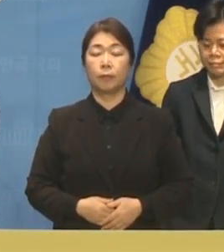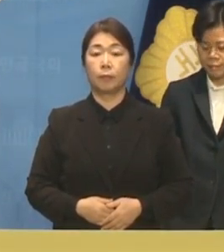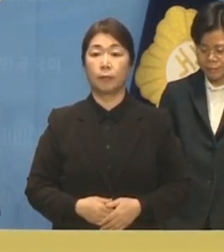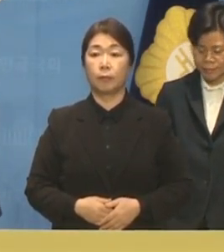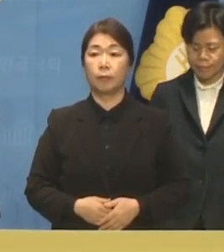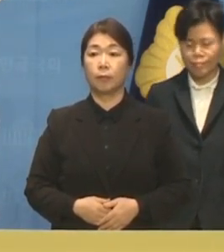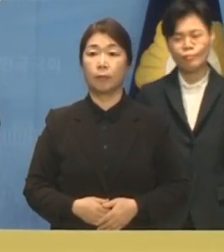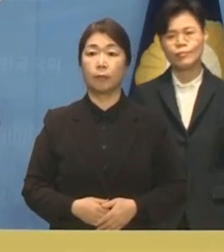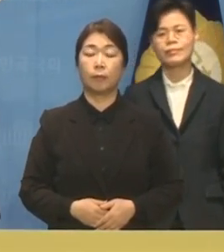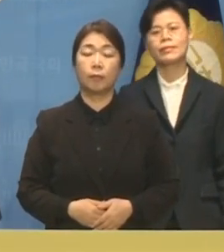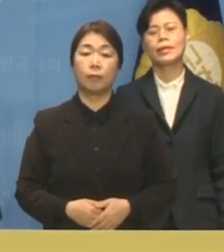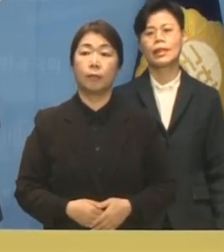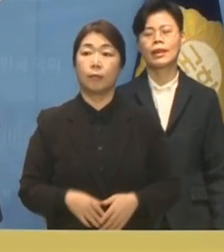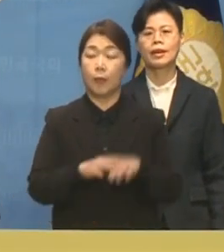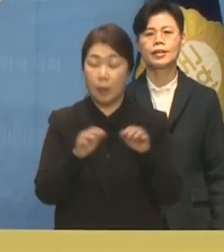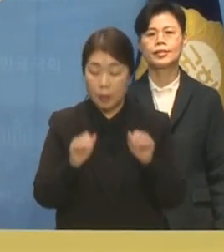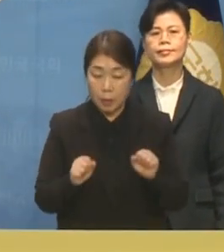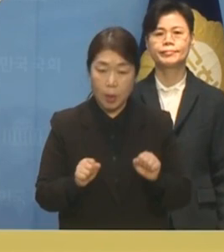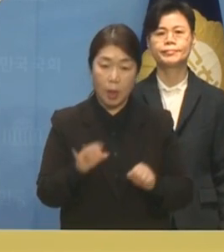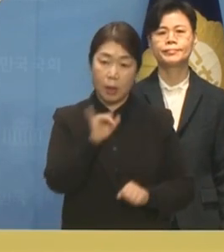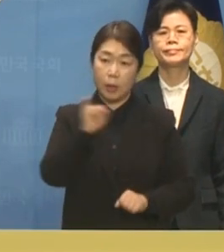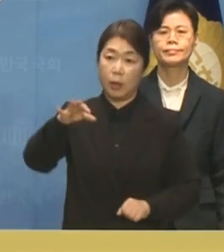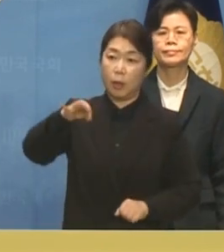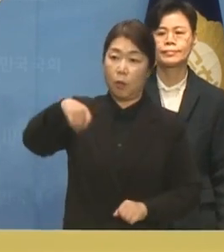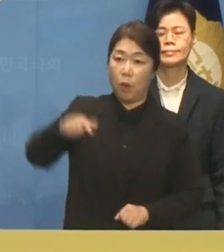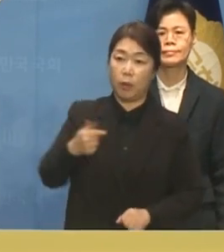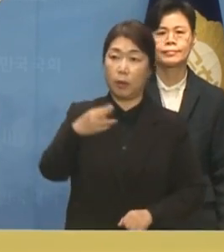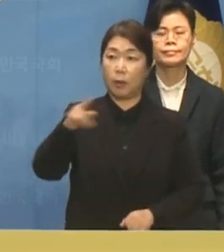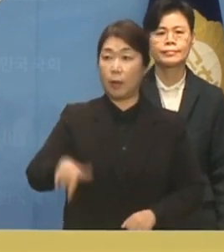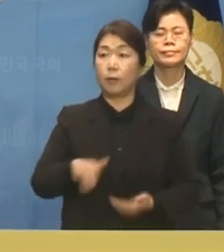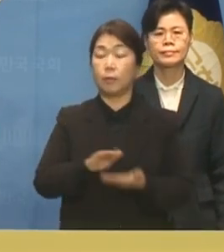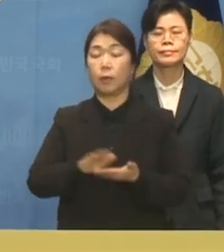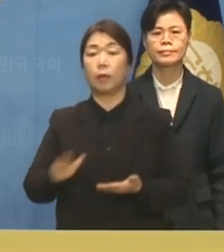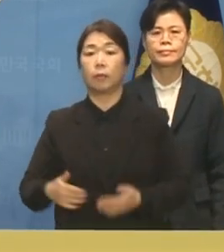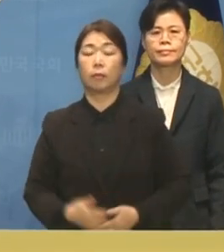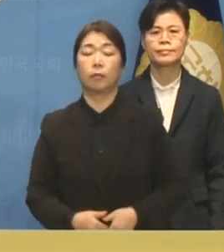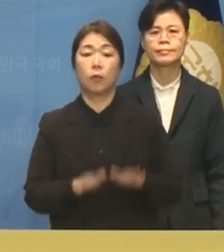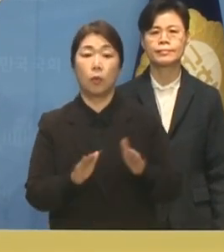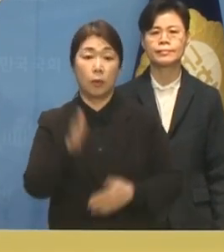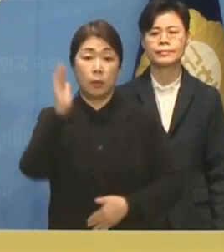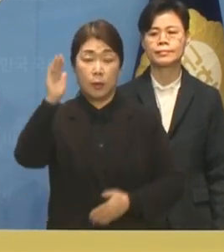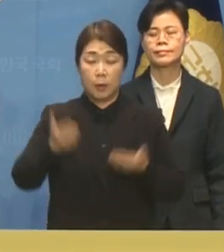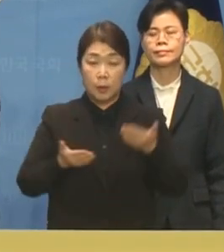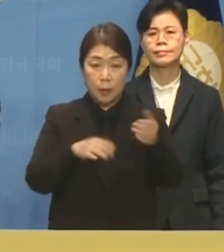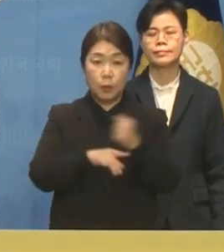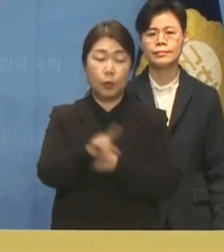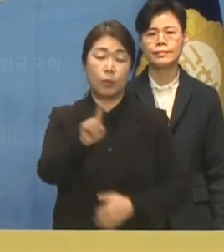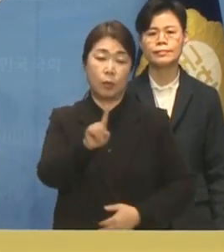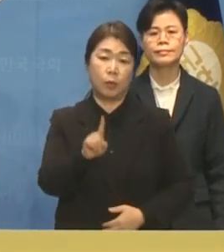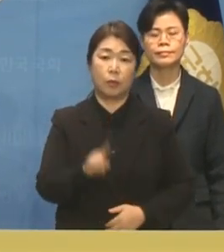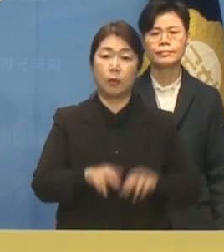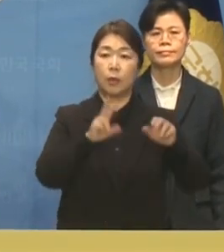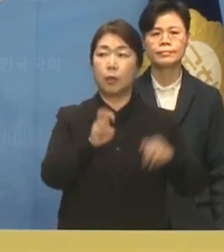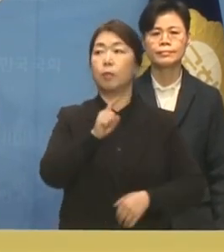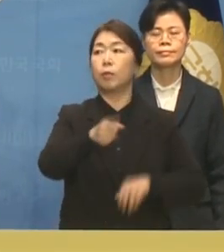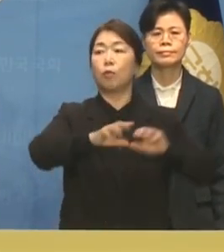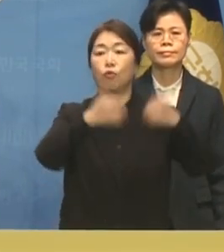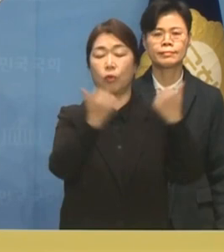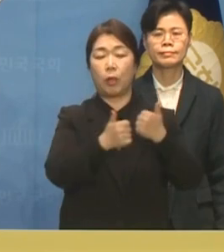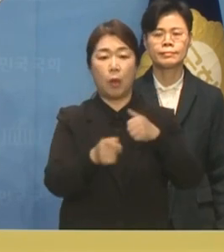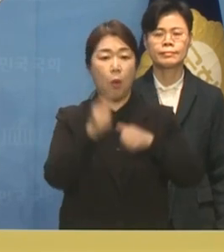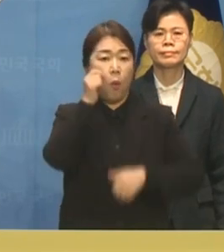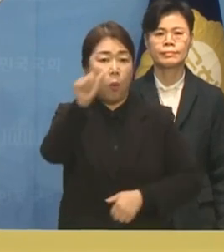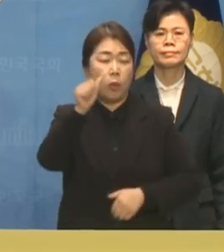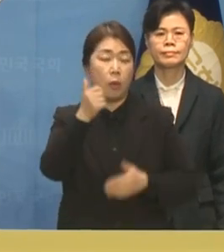예, 안녕하십니까. 이원택 의원입니다. 오늘 기자회견은 21대 국회가 5개월도 남지